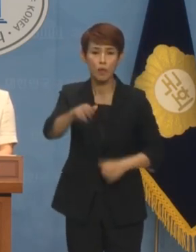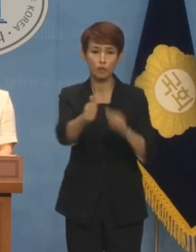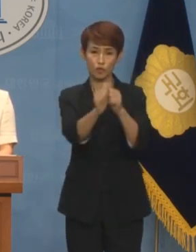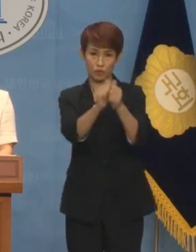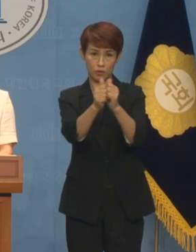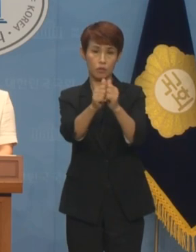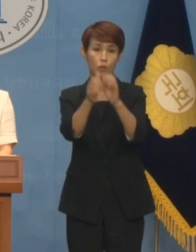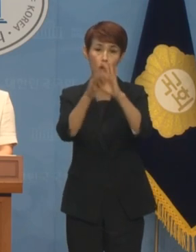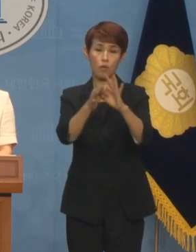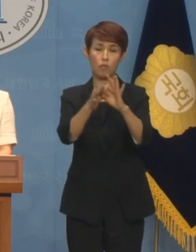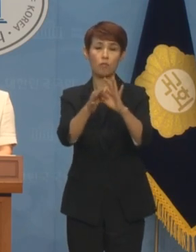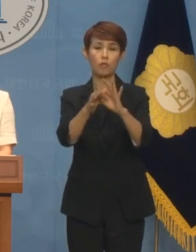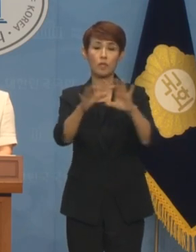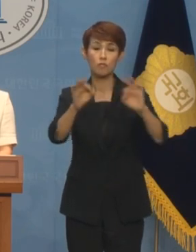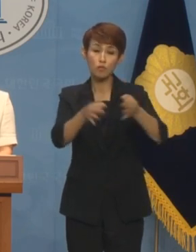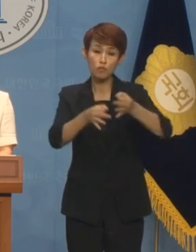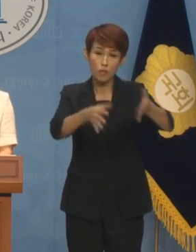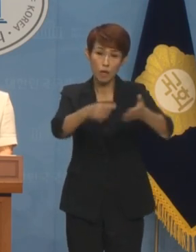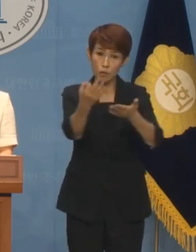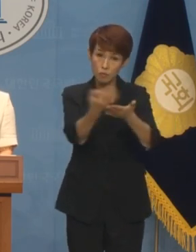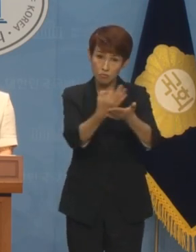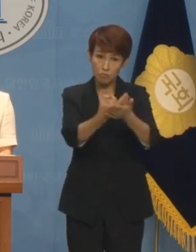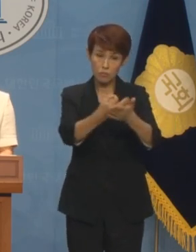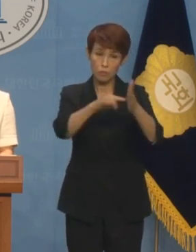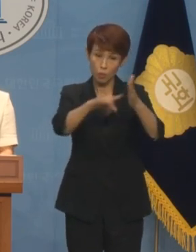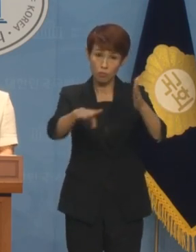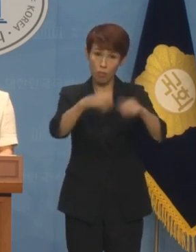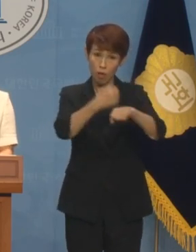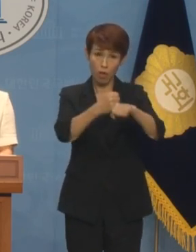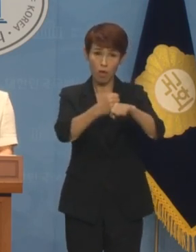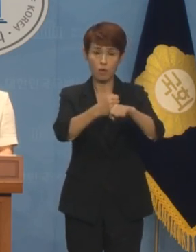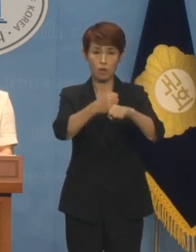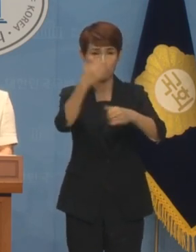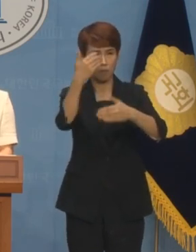양도소득 등 금융투자소득에는 비과세하겠다는 것이